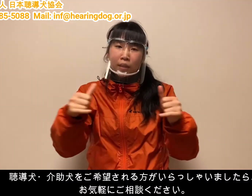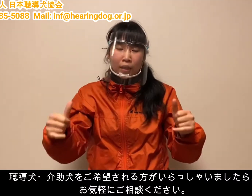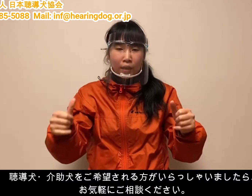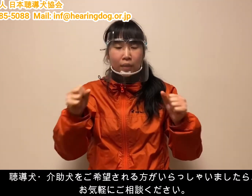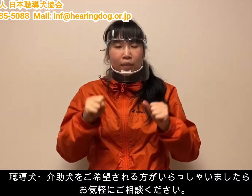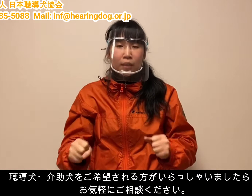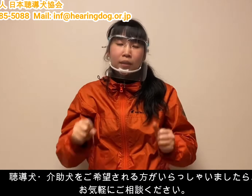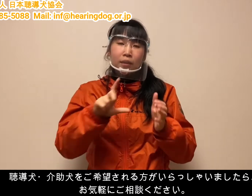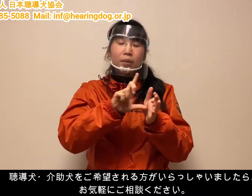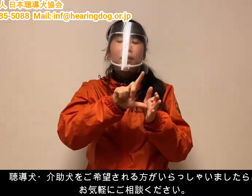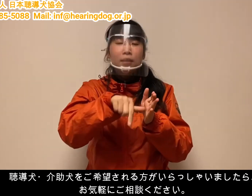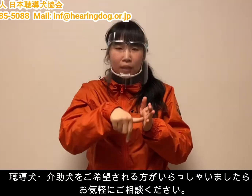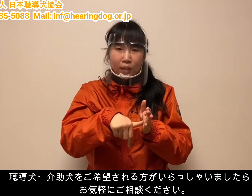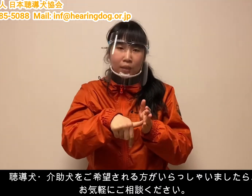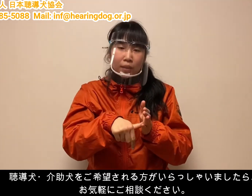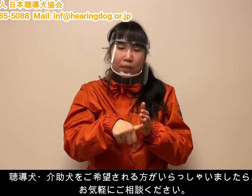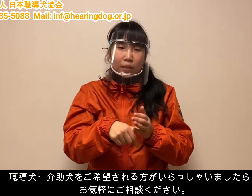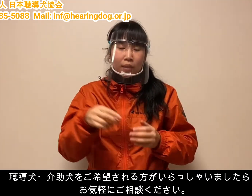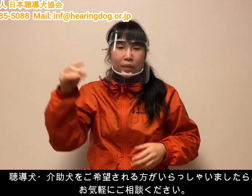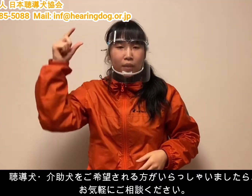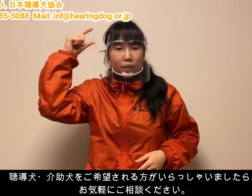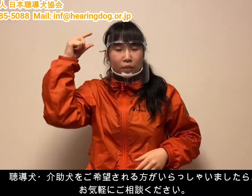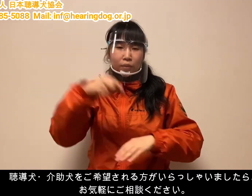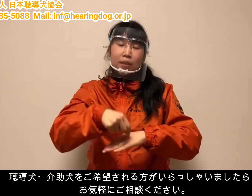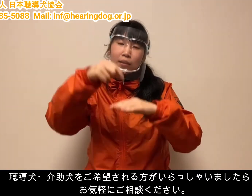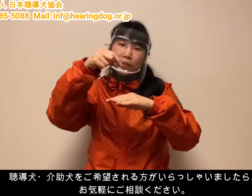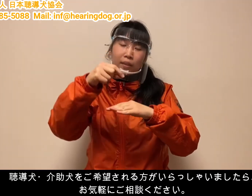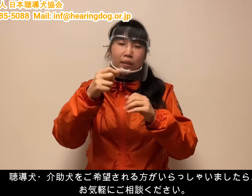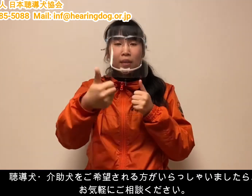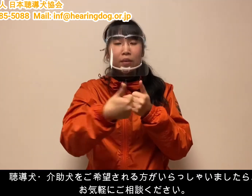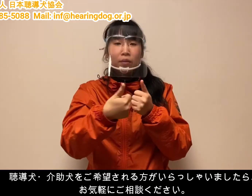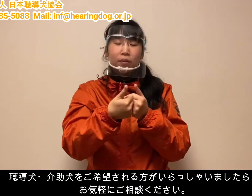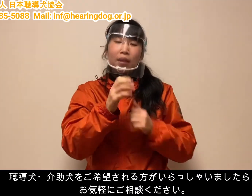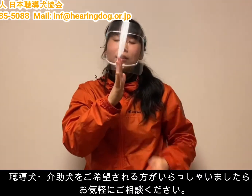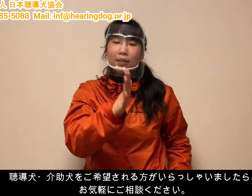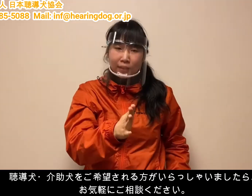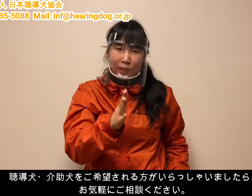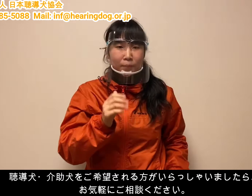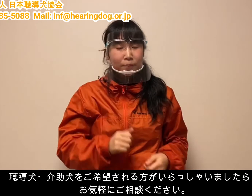がいらっしゃいましたら、お気軽にお相談ください。